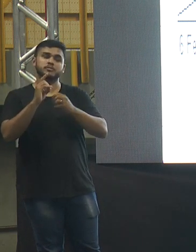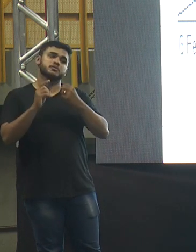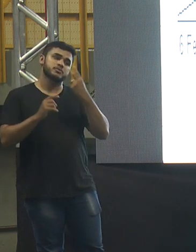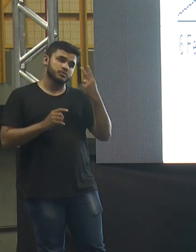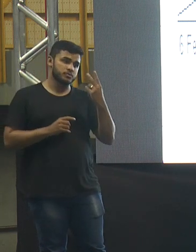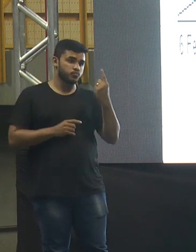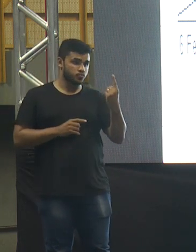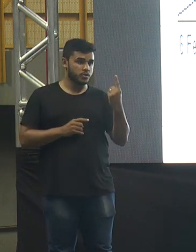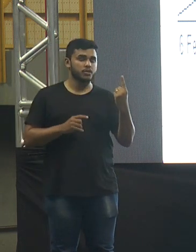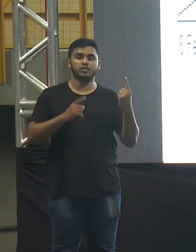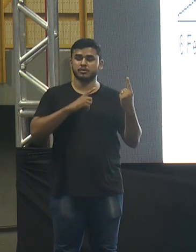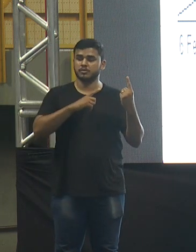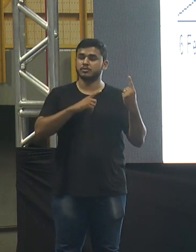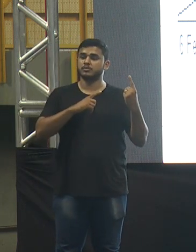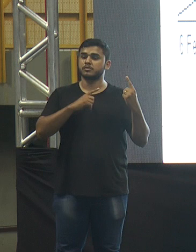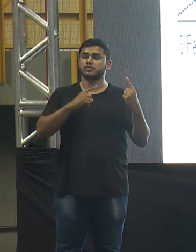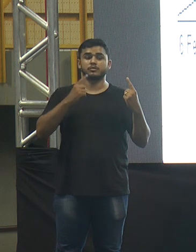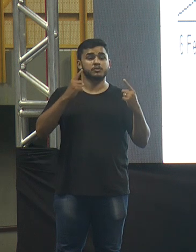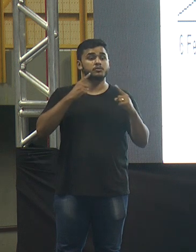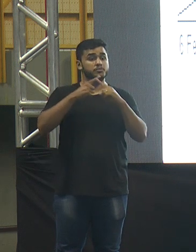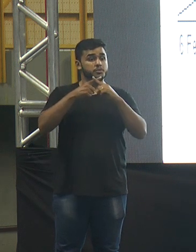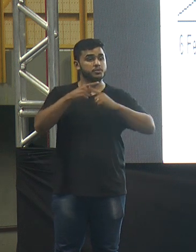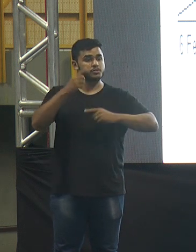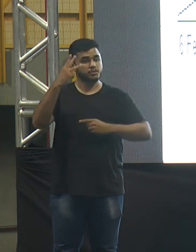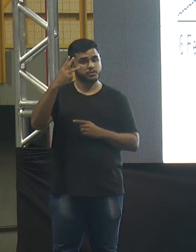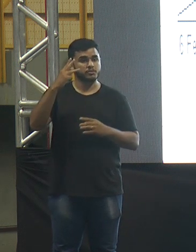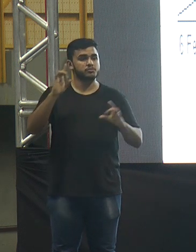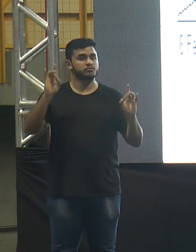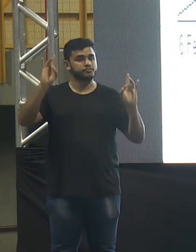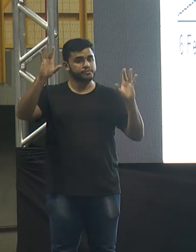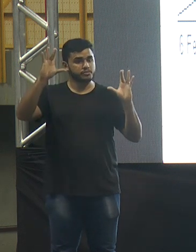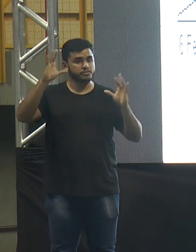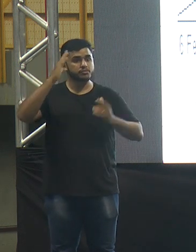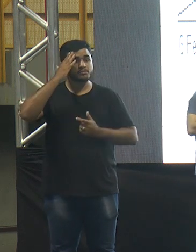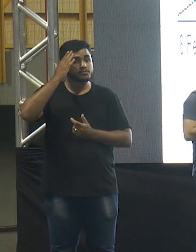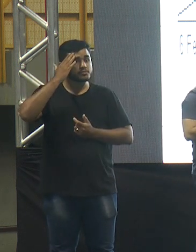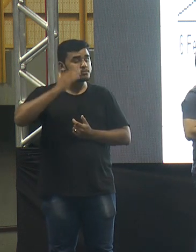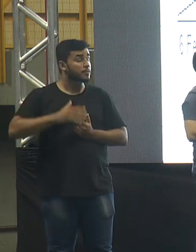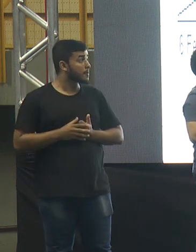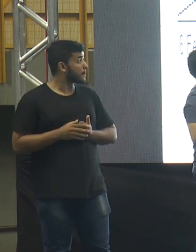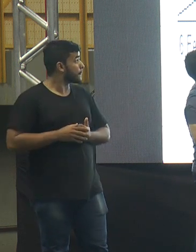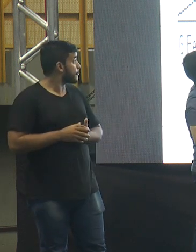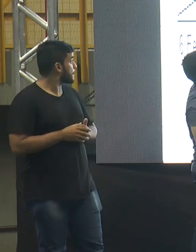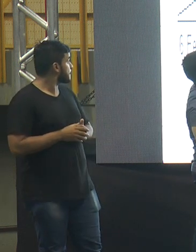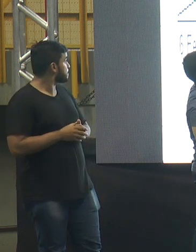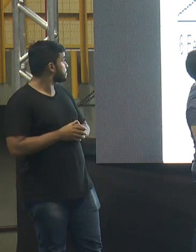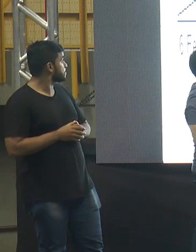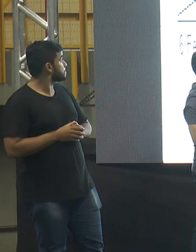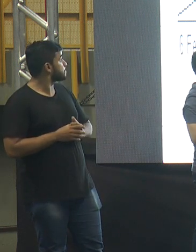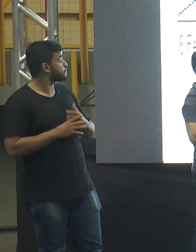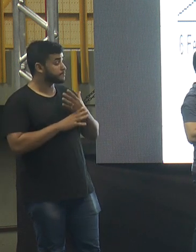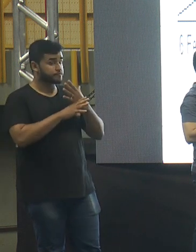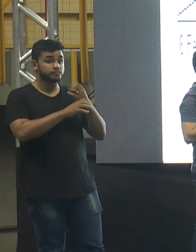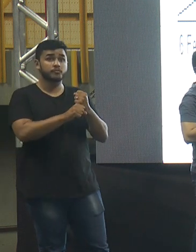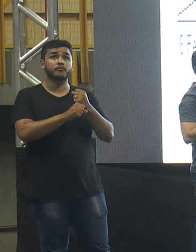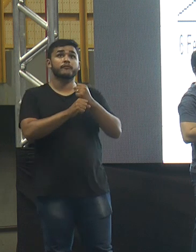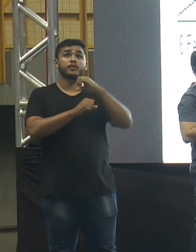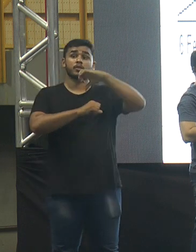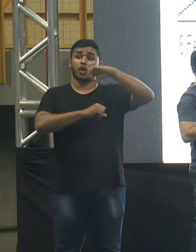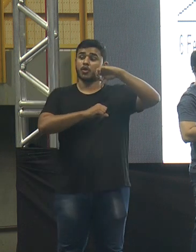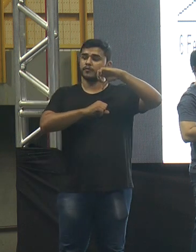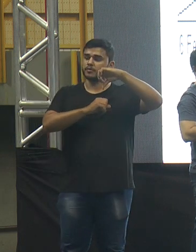CO? 1. 2 mais 1. 3. Só do lado esquerdo, tu já tem quantas?